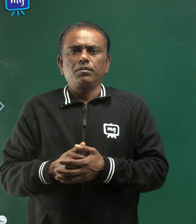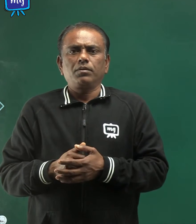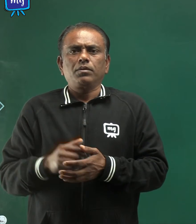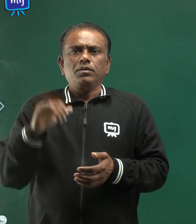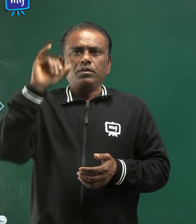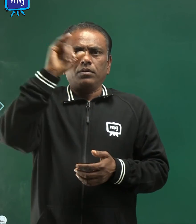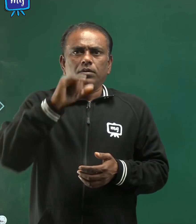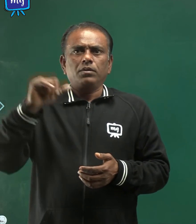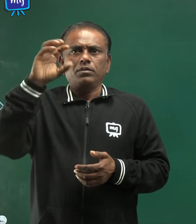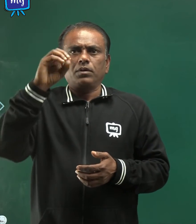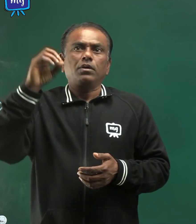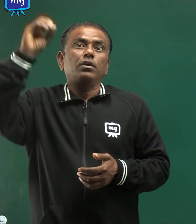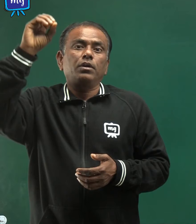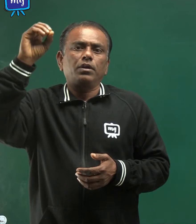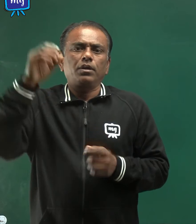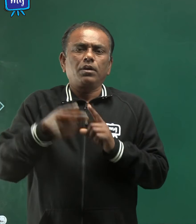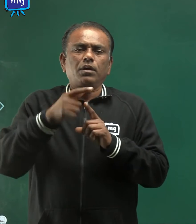60 डिग्री का